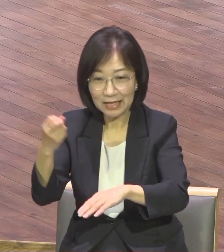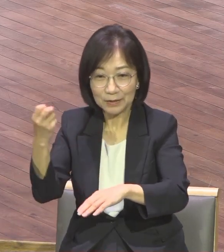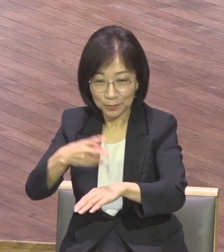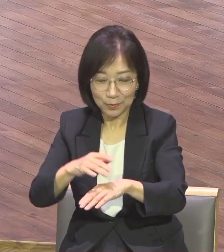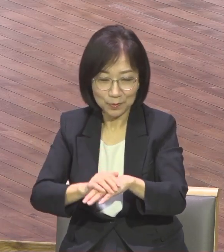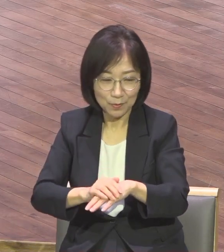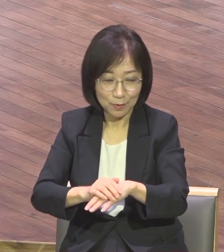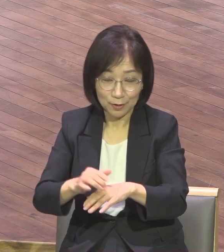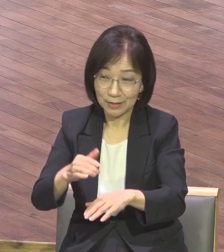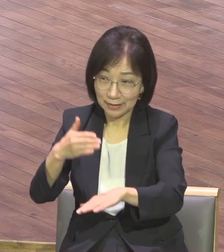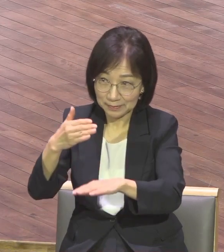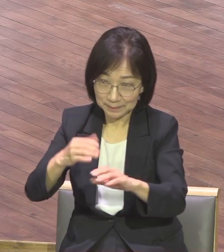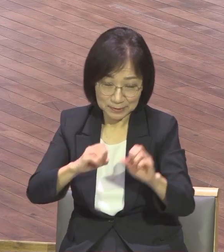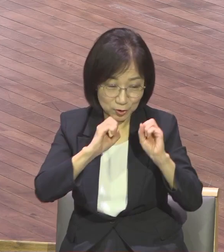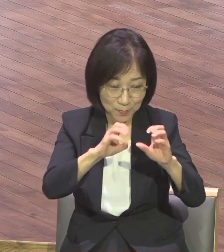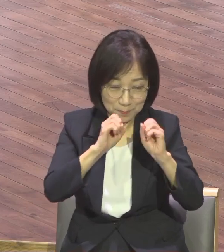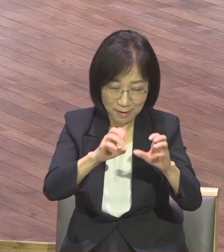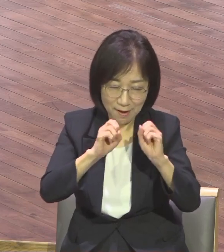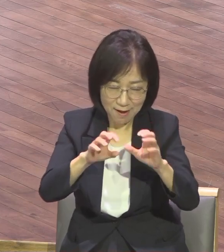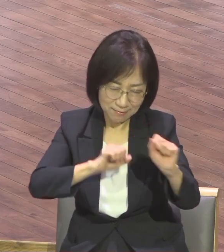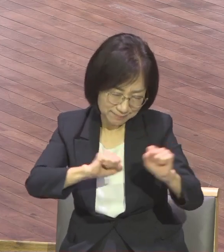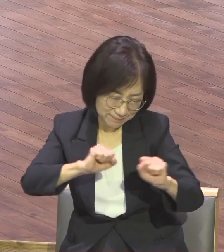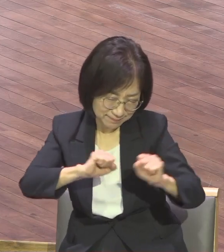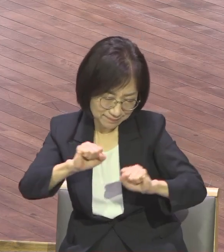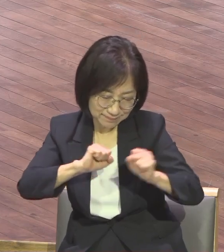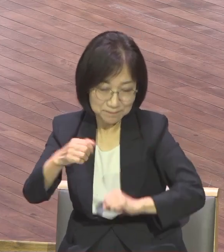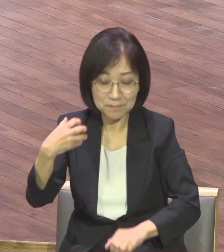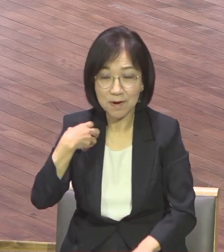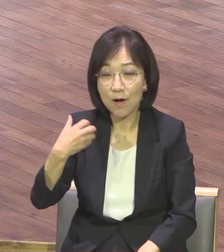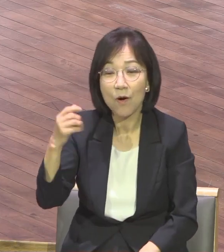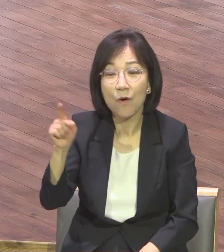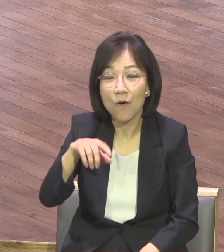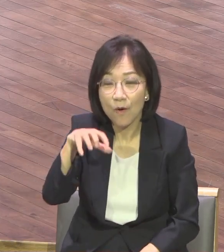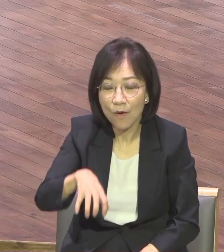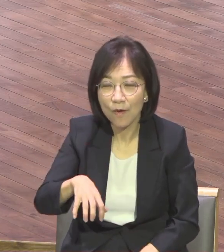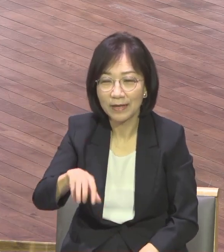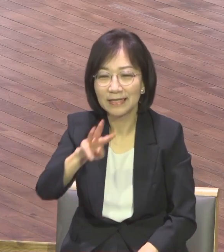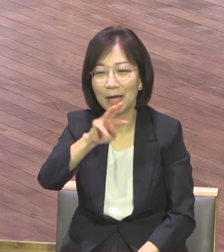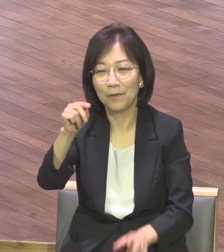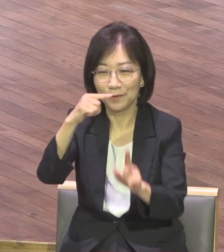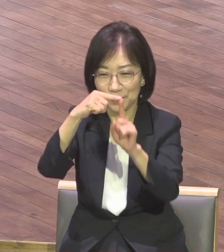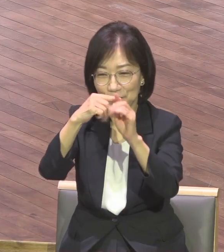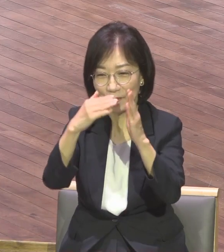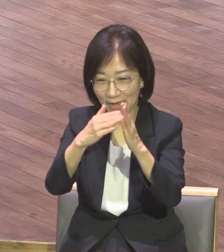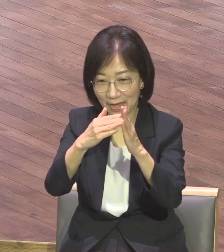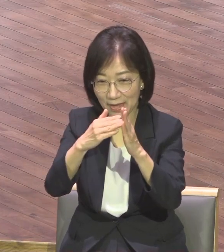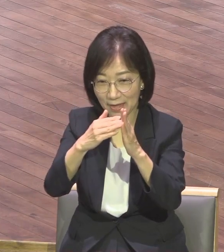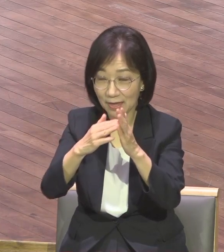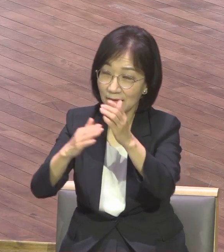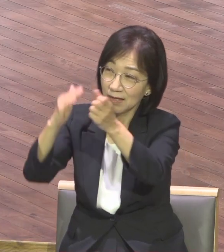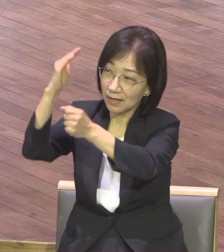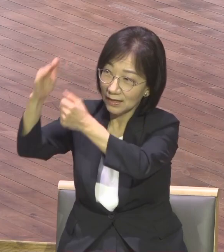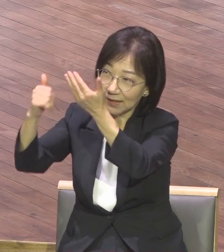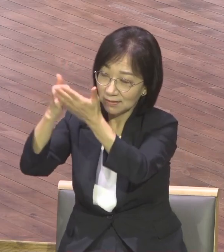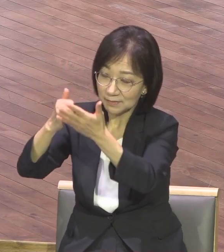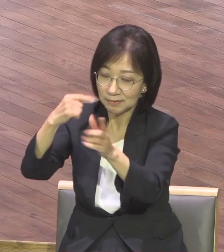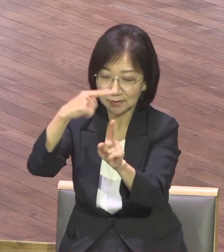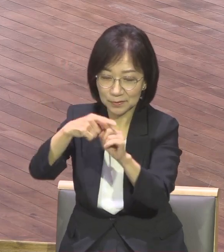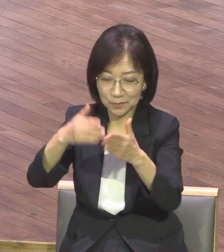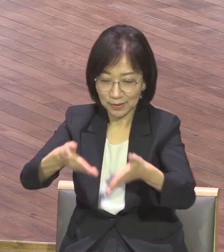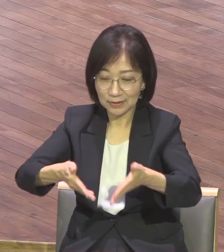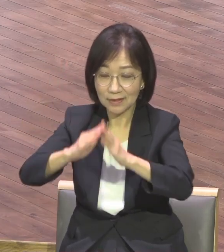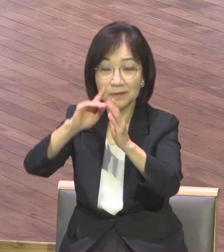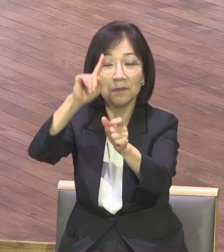그런 현장 영교회. 바로 이 교회를 세우신 하나님 뜻과 계획이 이거예요. 하나님